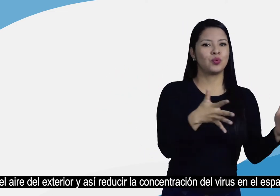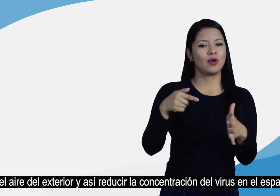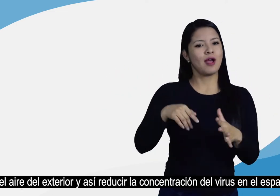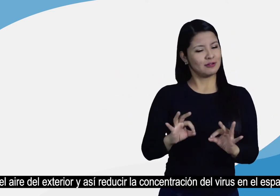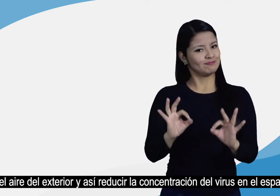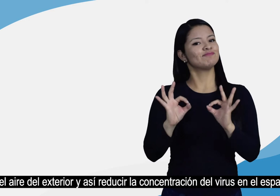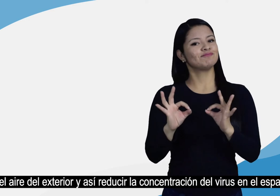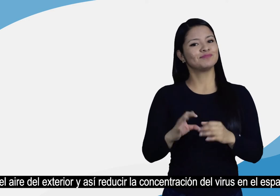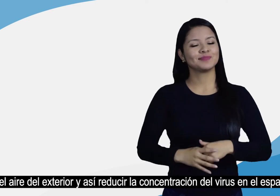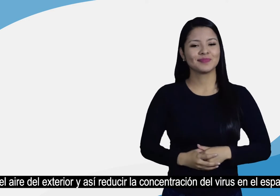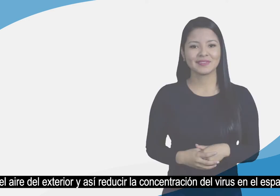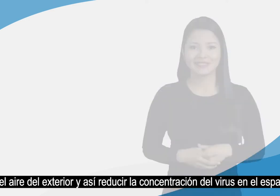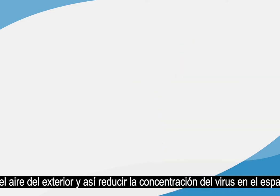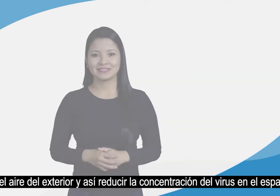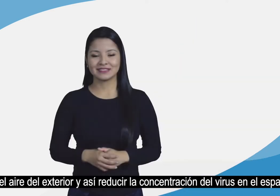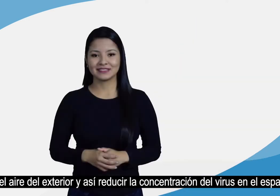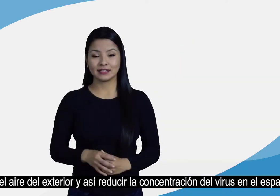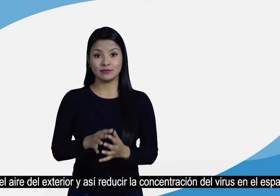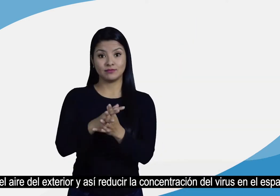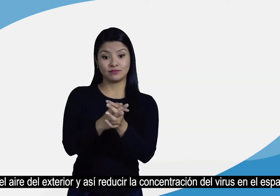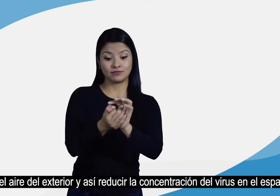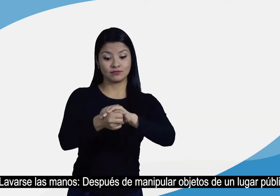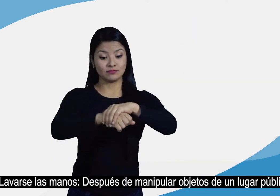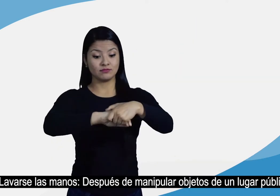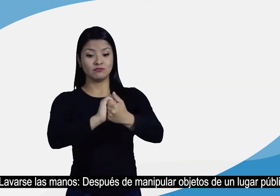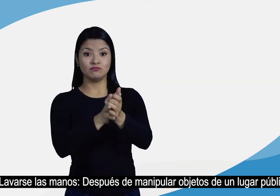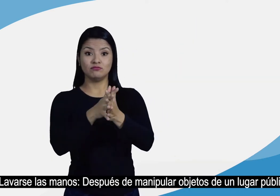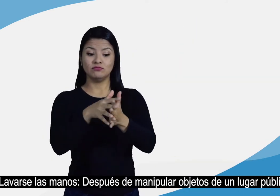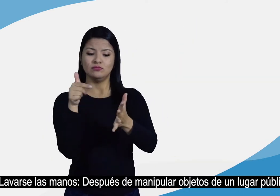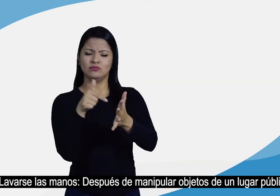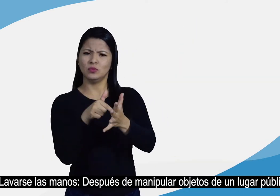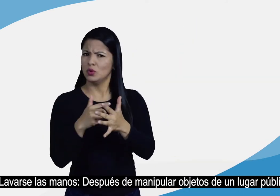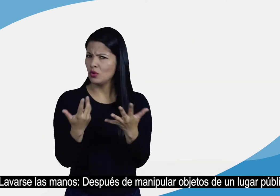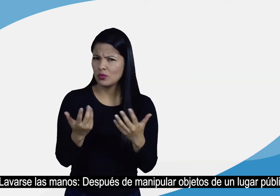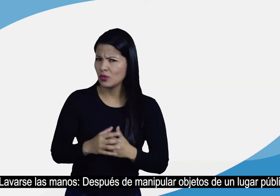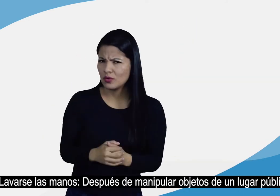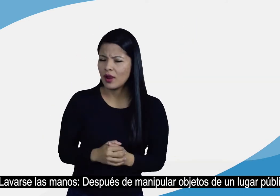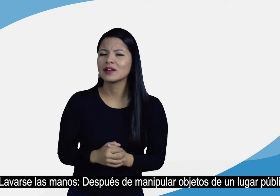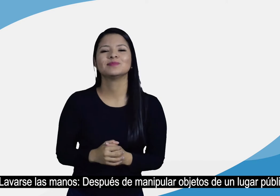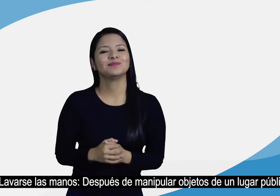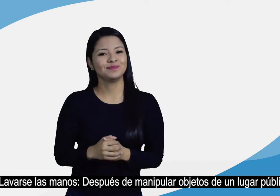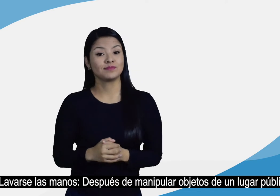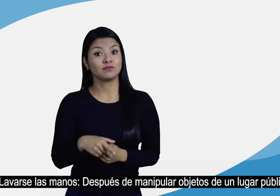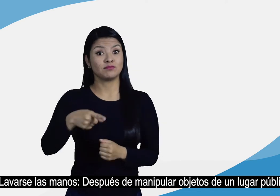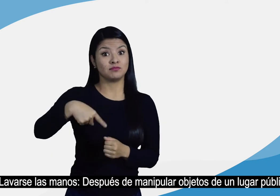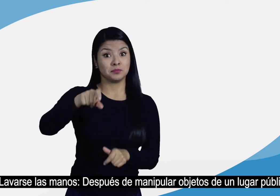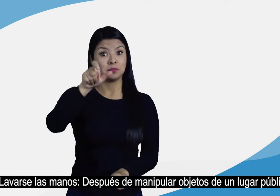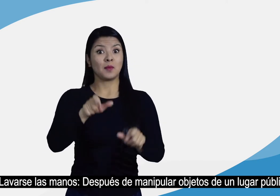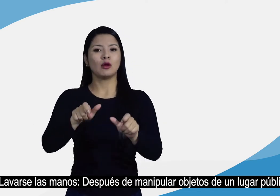exterior y así reducir la concentración del virus en el espacio. Lávese las manos. Después de manipular objetos de un lugar público,